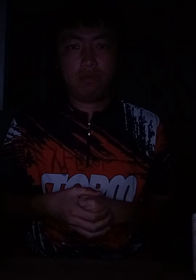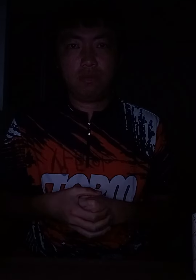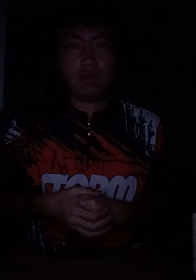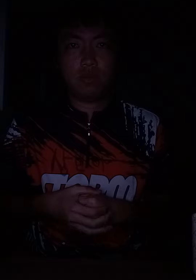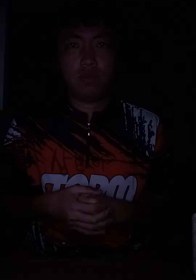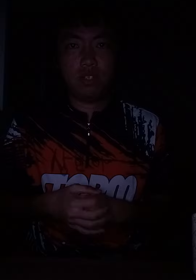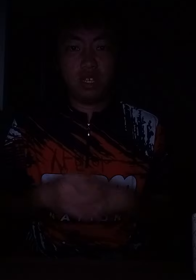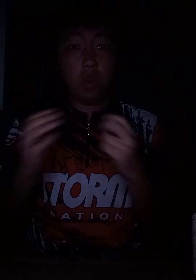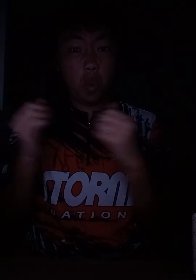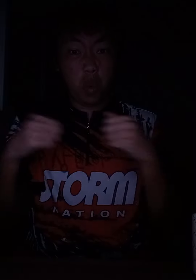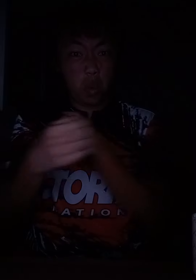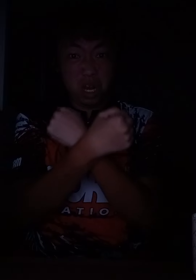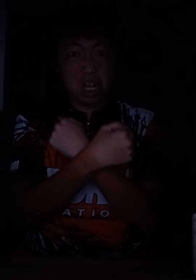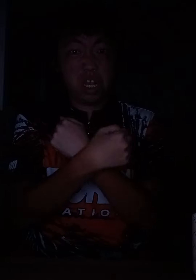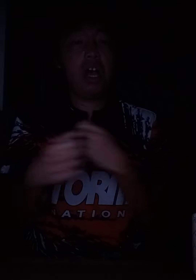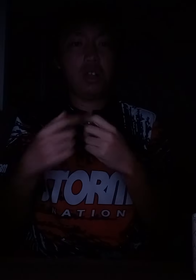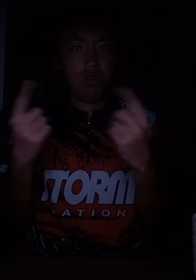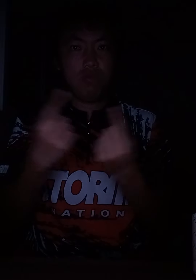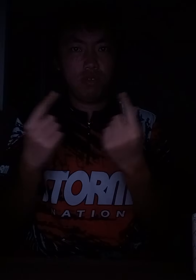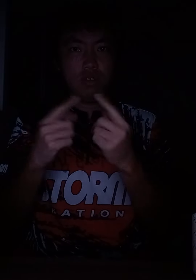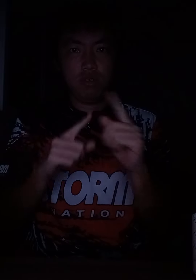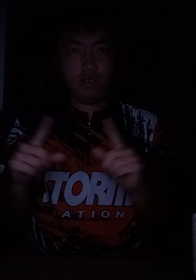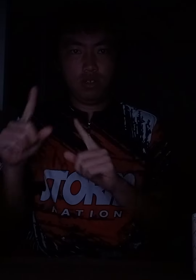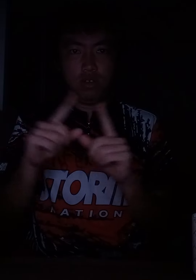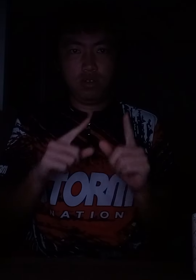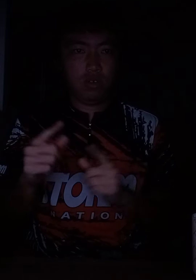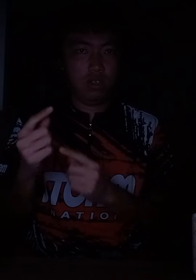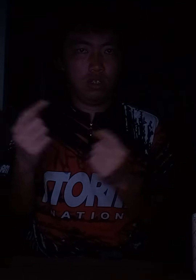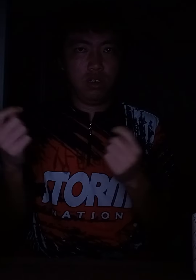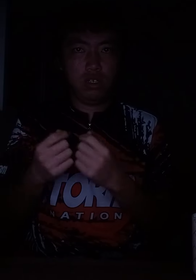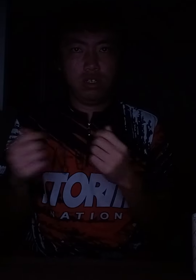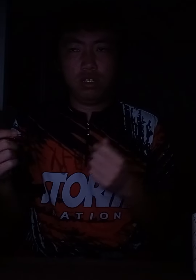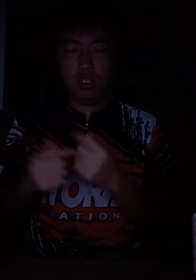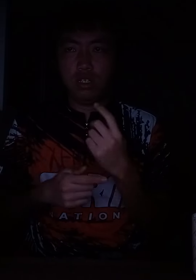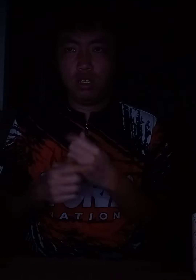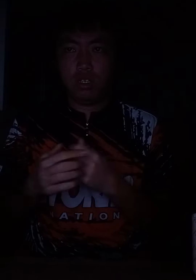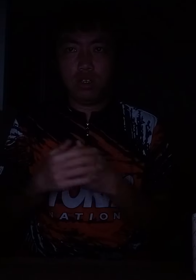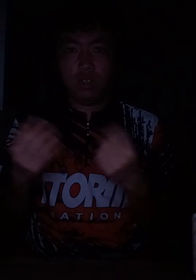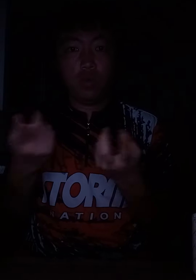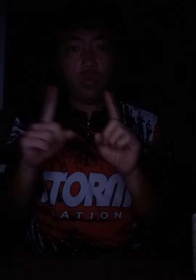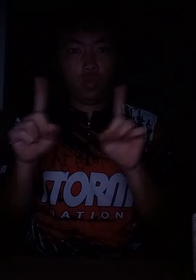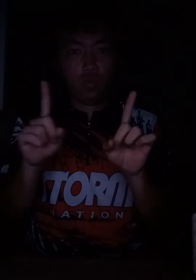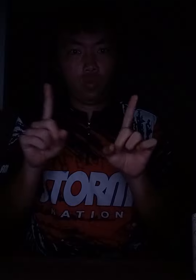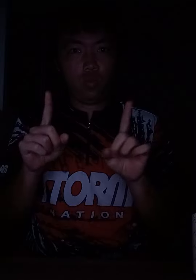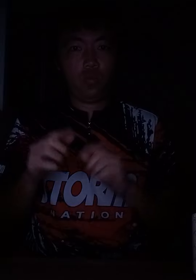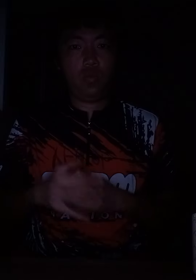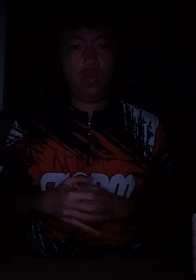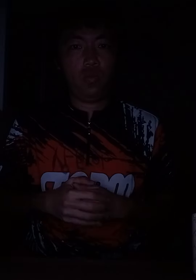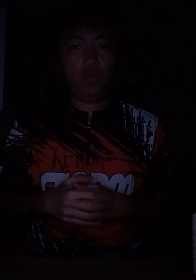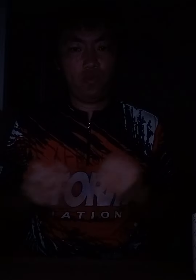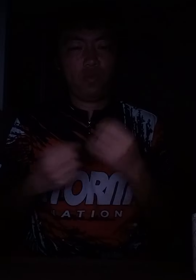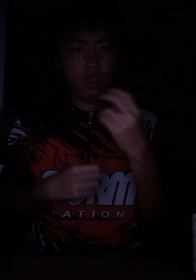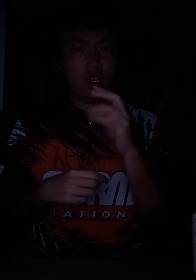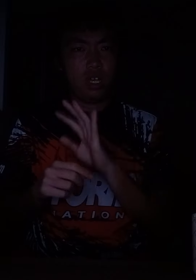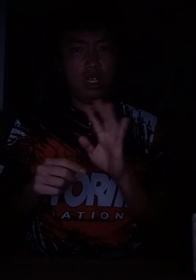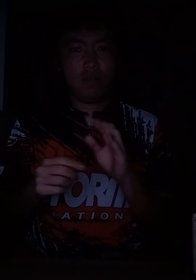네, 이렇게 체포되기까지 과정에서도 잡음이 있었고 연행되는 과정도 쉽지 않았을 것 같습니다. 어땠습니까? 네, 순탄치만은 않았던